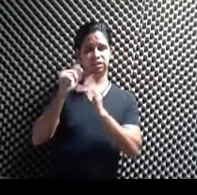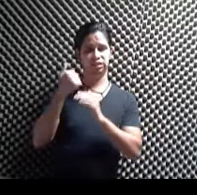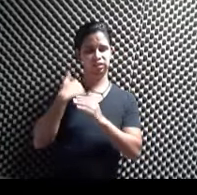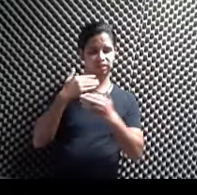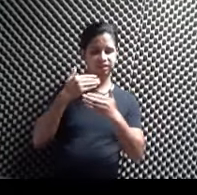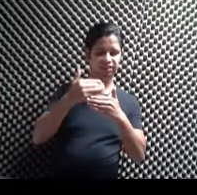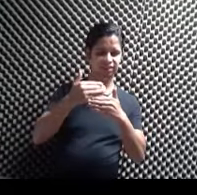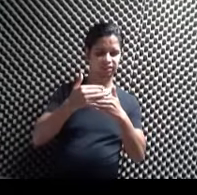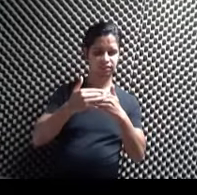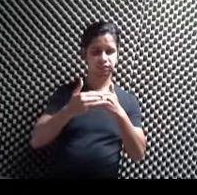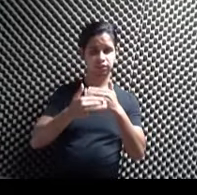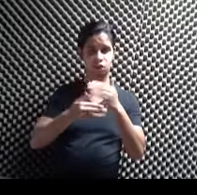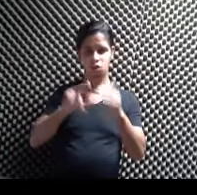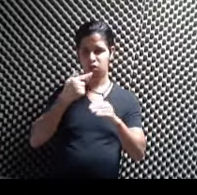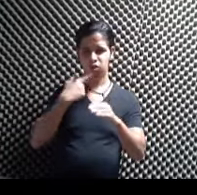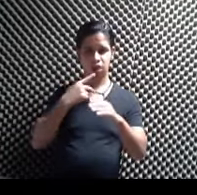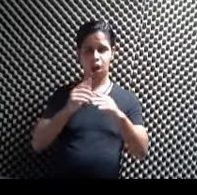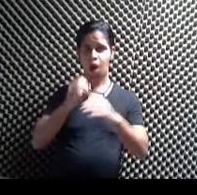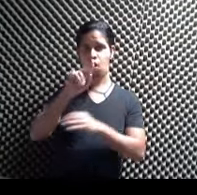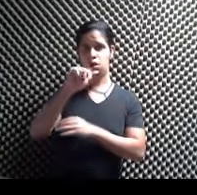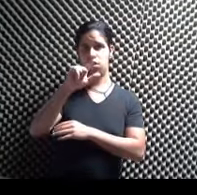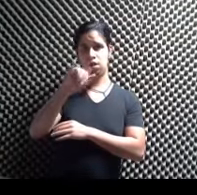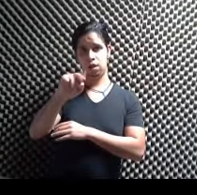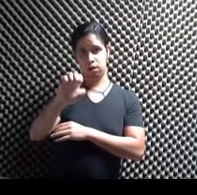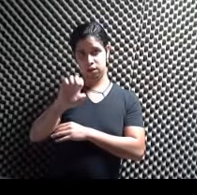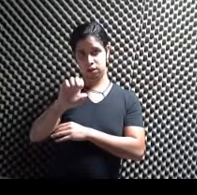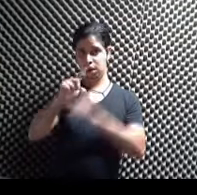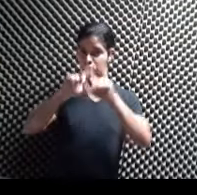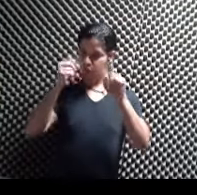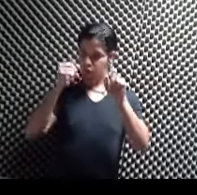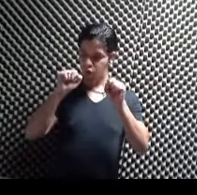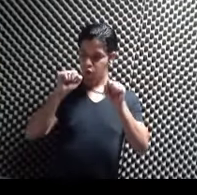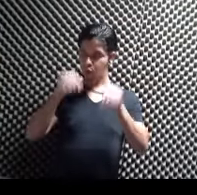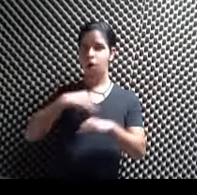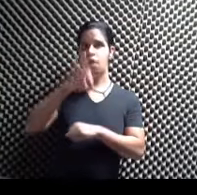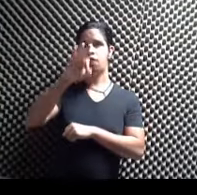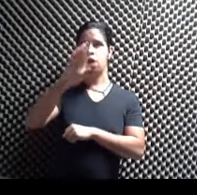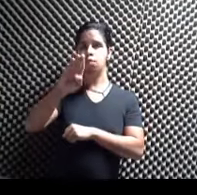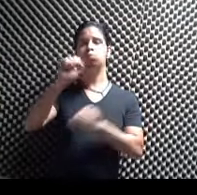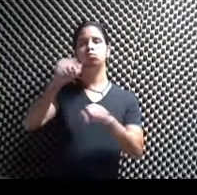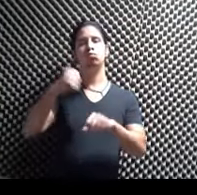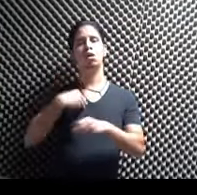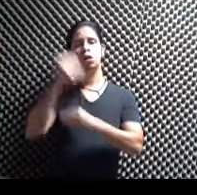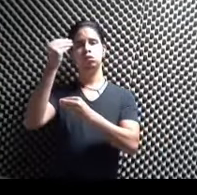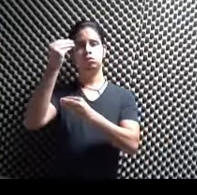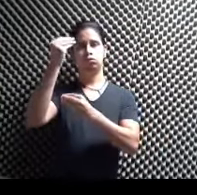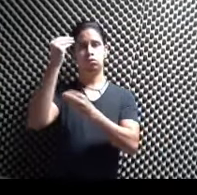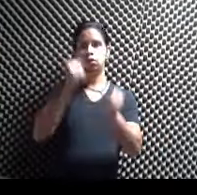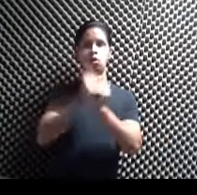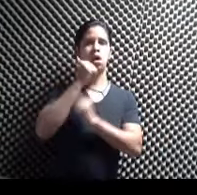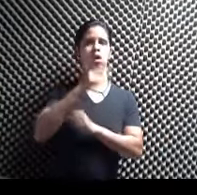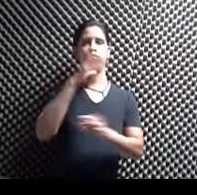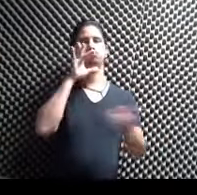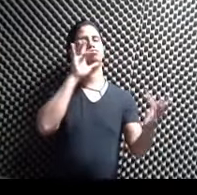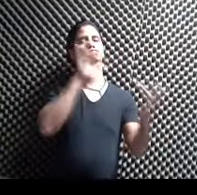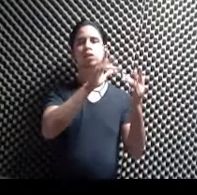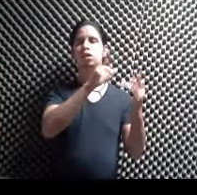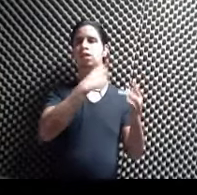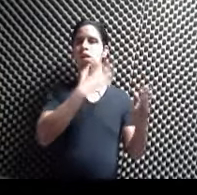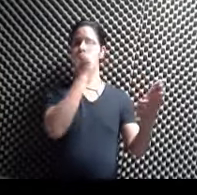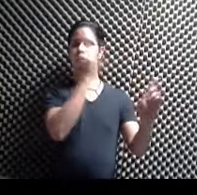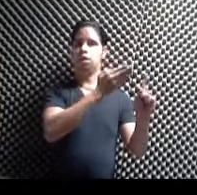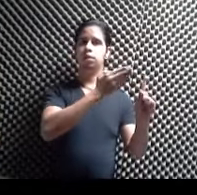No está corriendo actualmente, pero por Facebook se puede contactar conmigo. Mochilas. Si se recibe donaciones en efectivo o materiales o